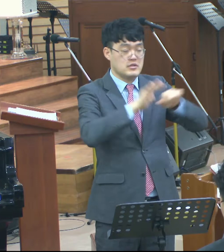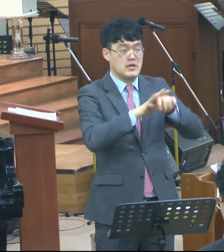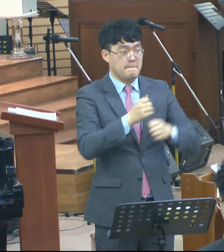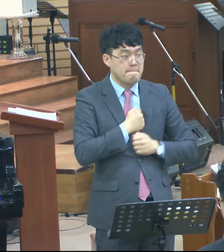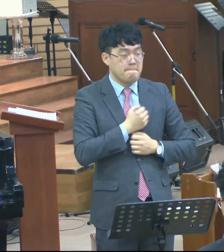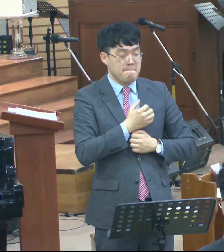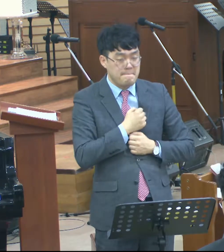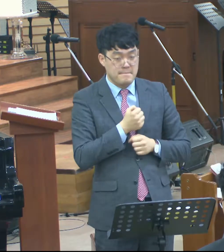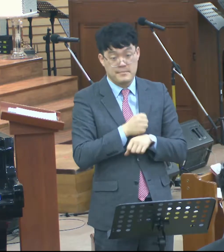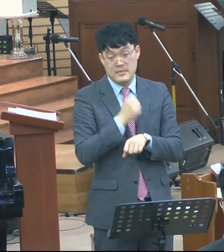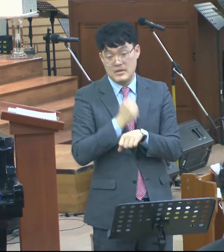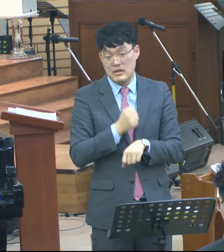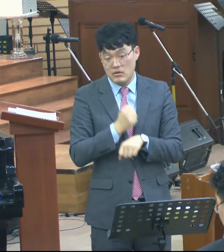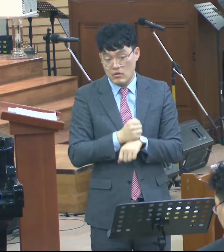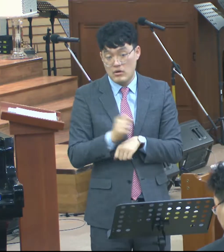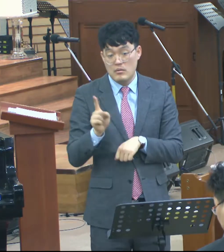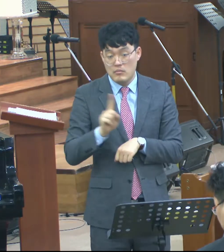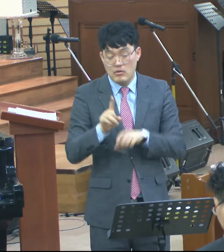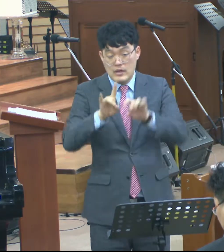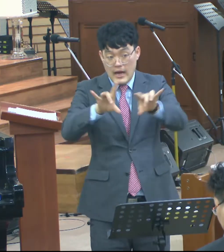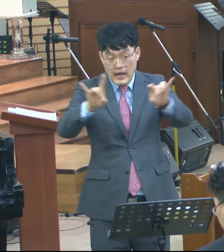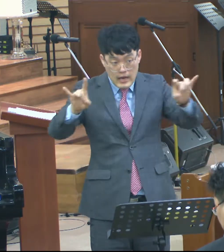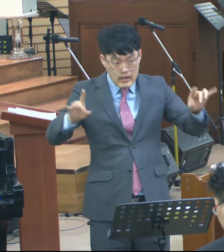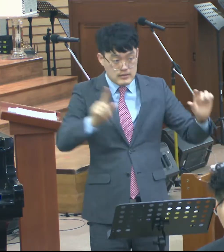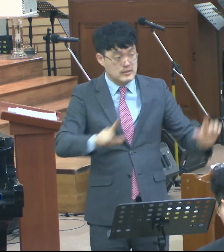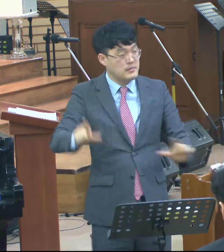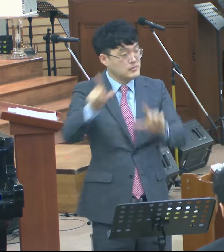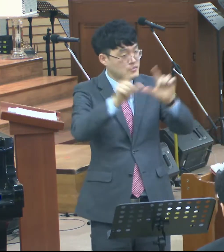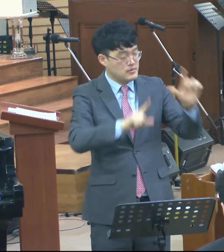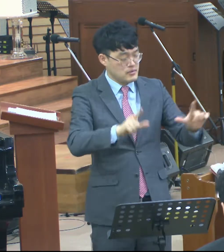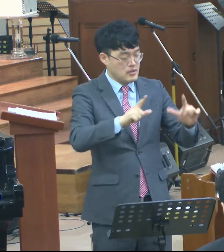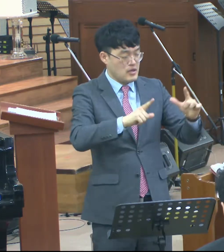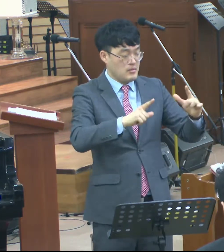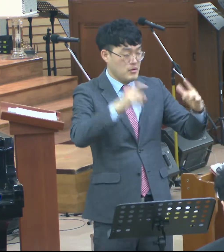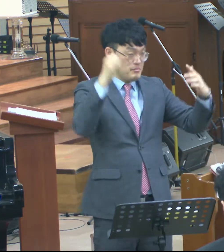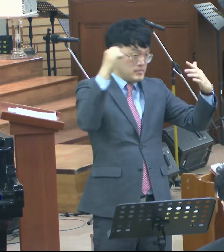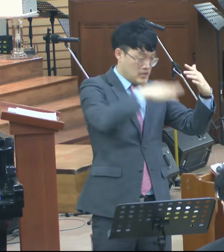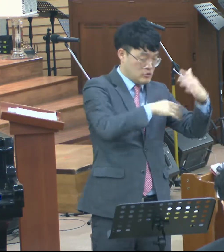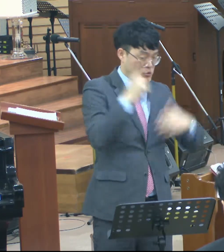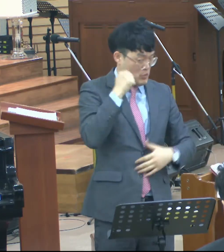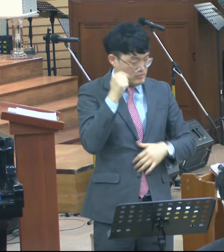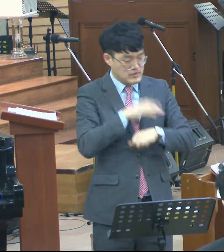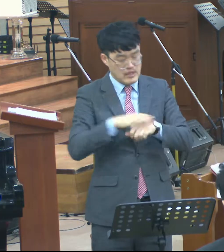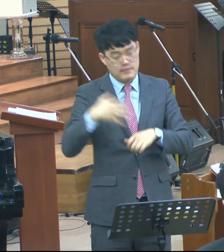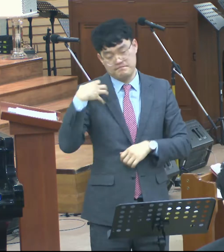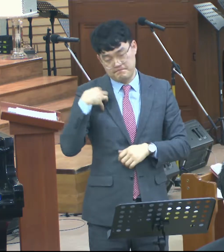소금의 역할을 조용히 감당하는 분들이 많아요. 직급이 높지 않아도 성실한 아버지들이 계세요.